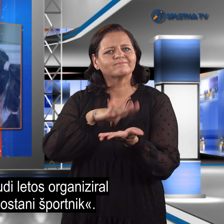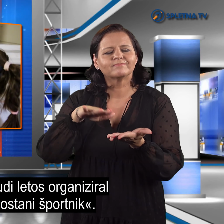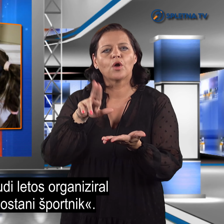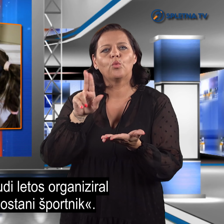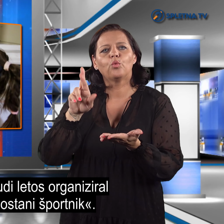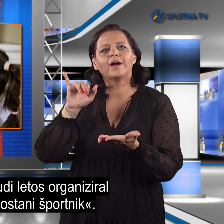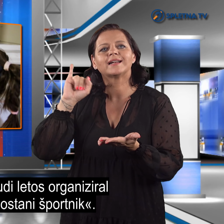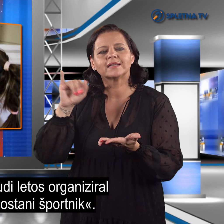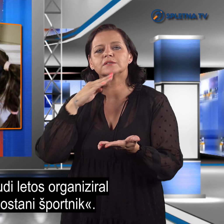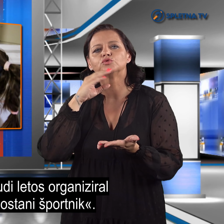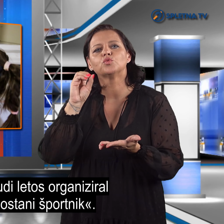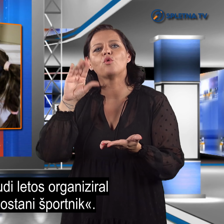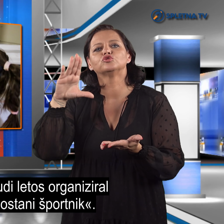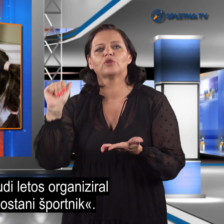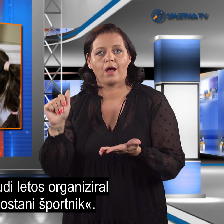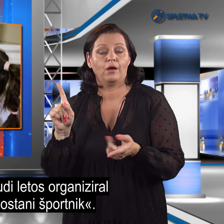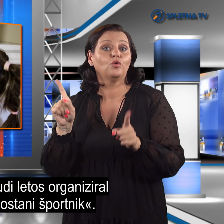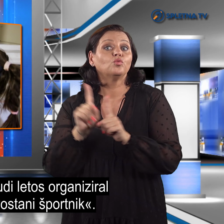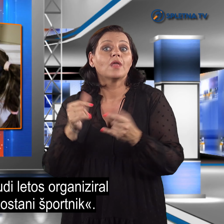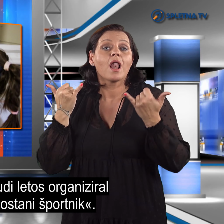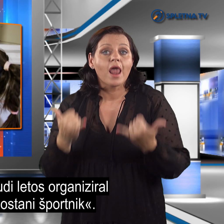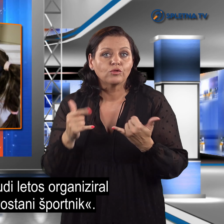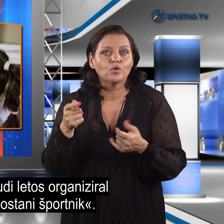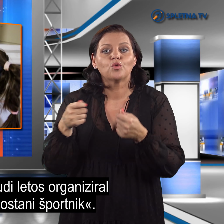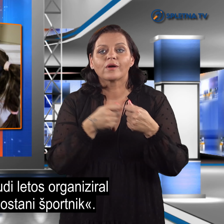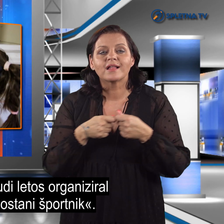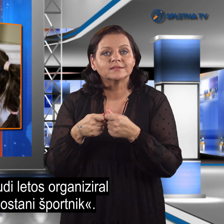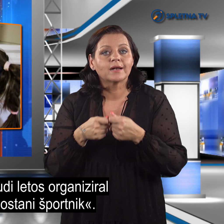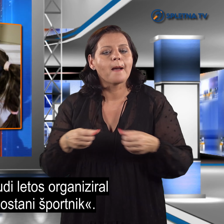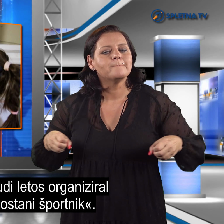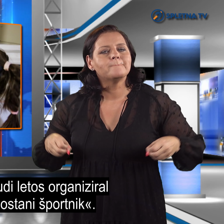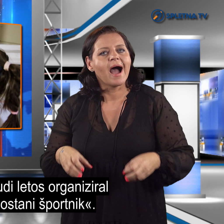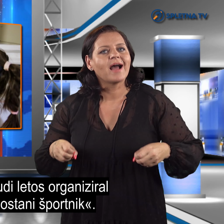Uri Soča je tudi letos organiziral Parafest Postani športnik.